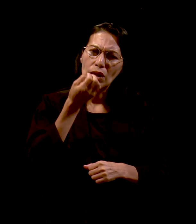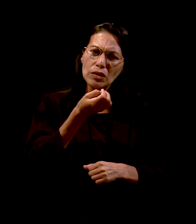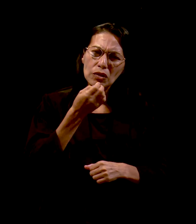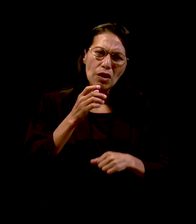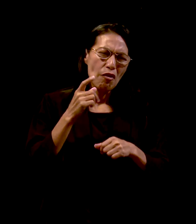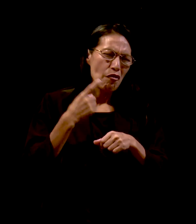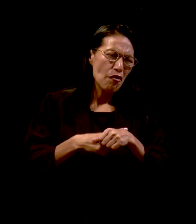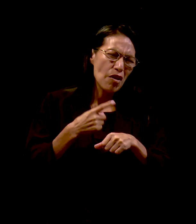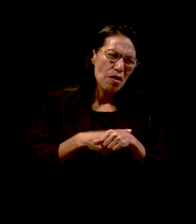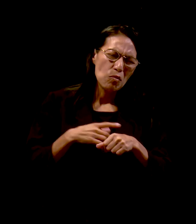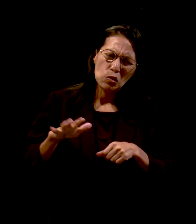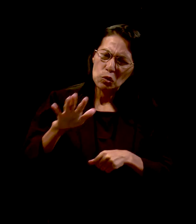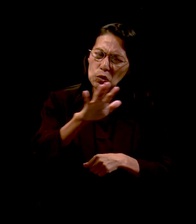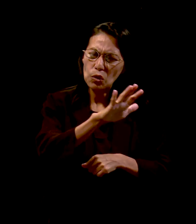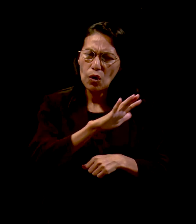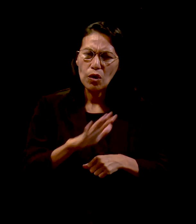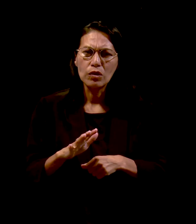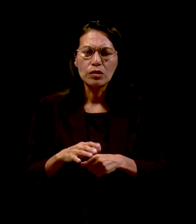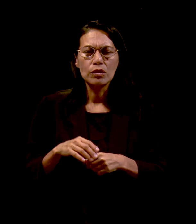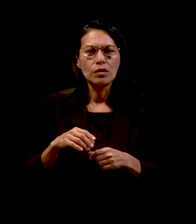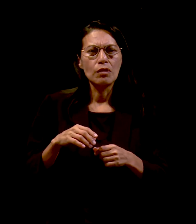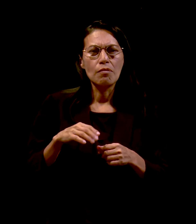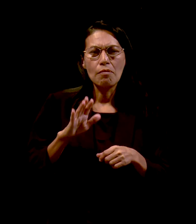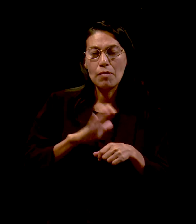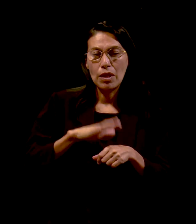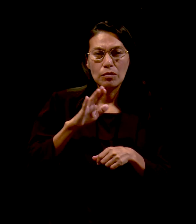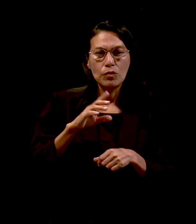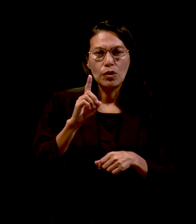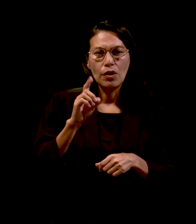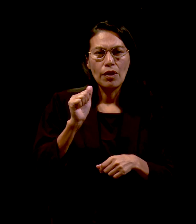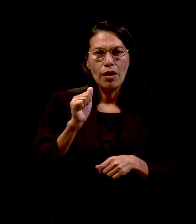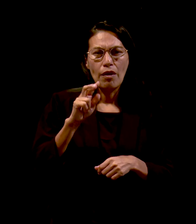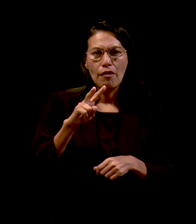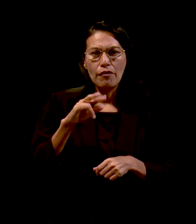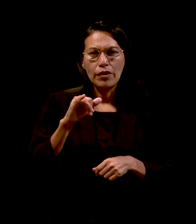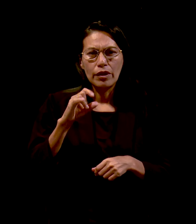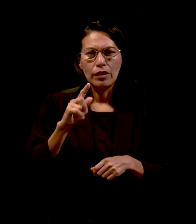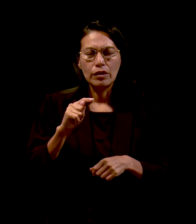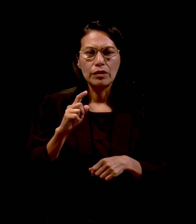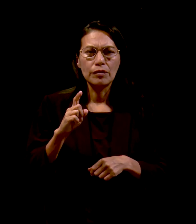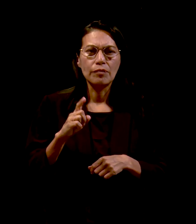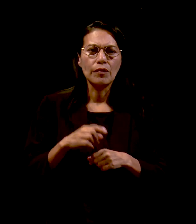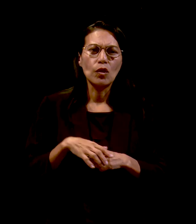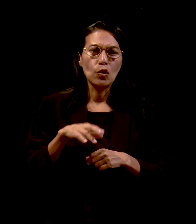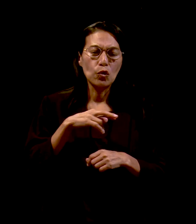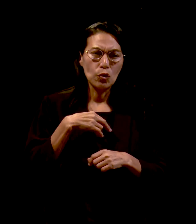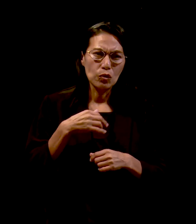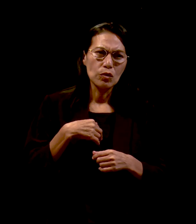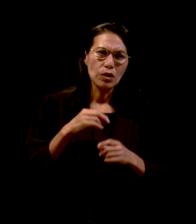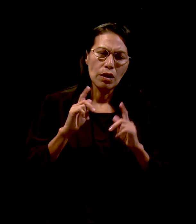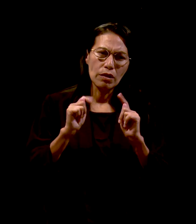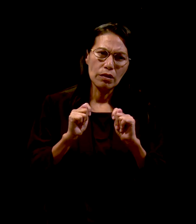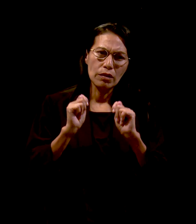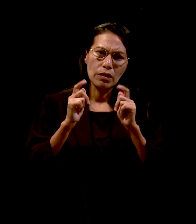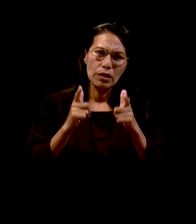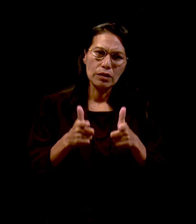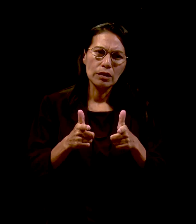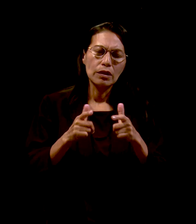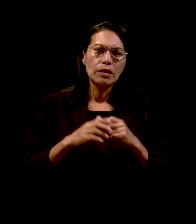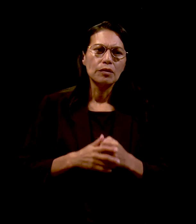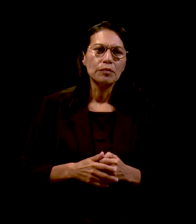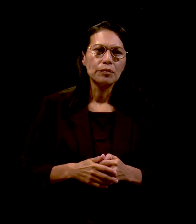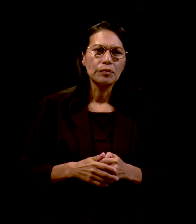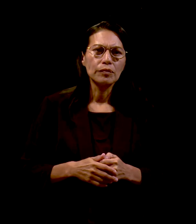principalmente por david vázquez y enrique salazar que dios los bendiga saludos desde apizaco tlaxcala